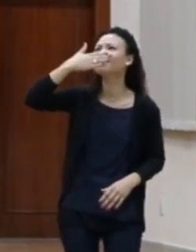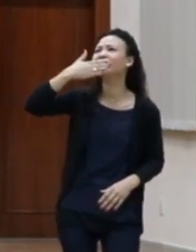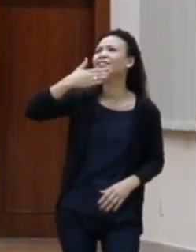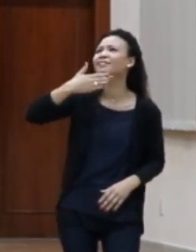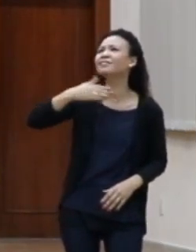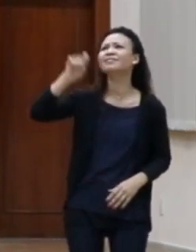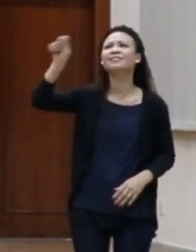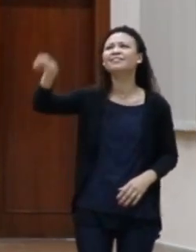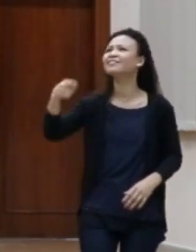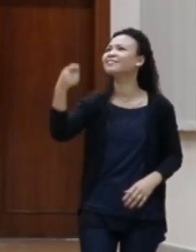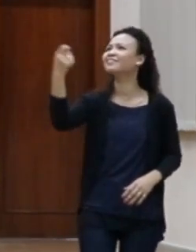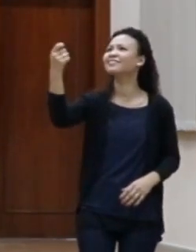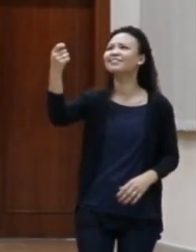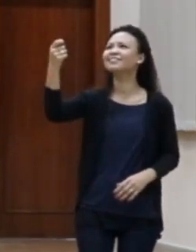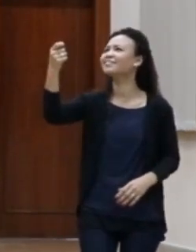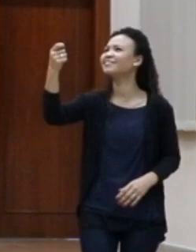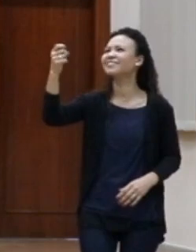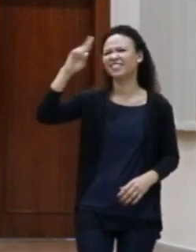Senhor.